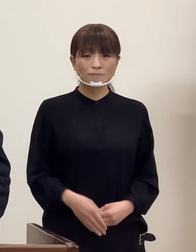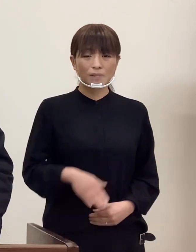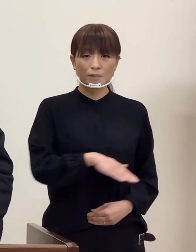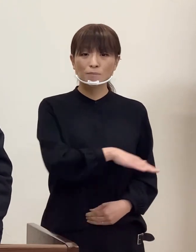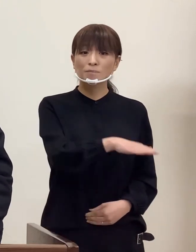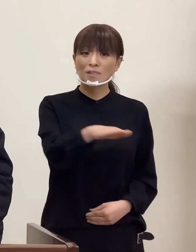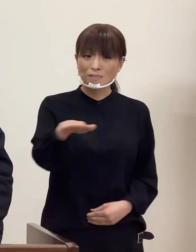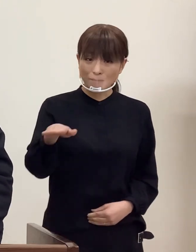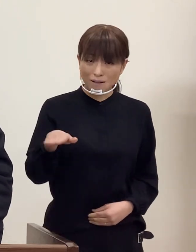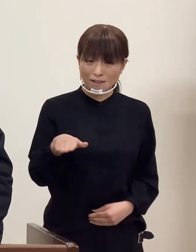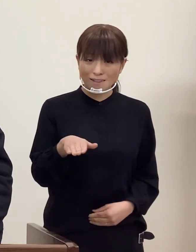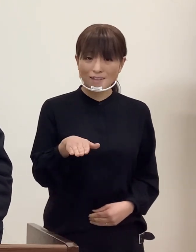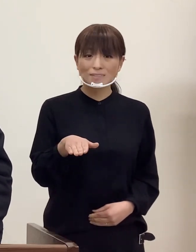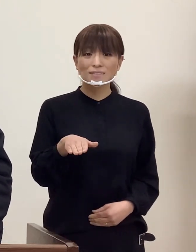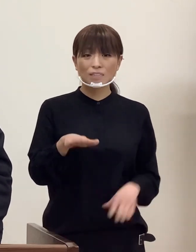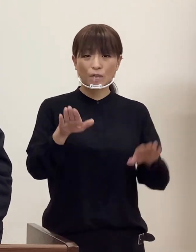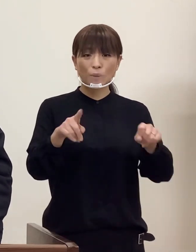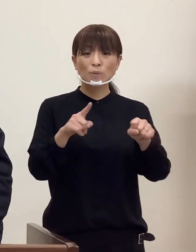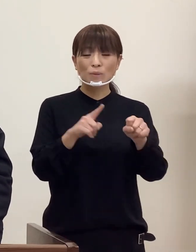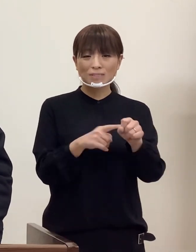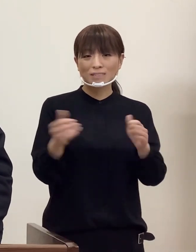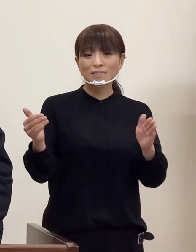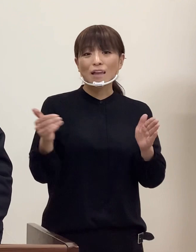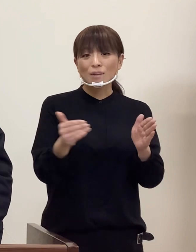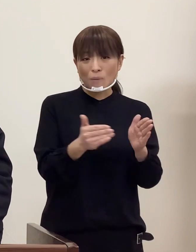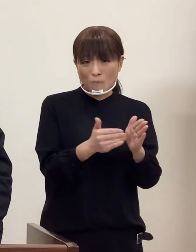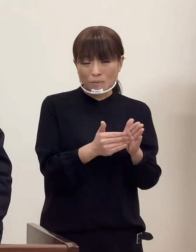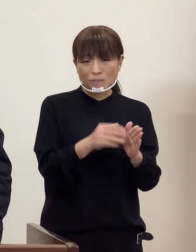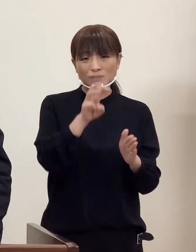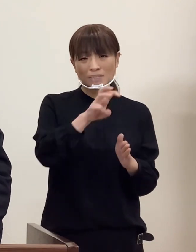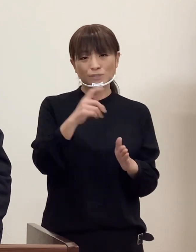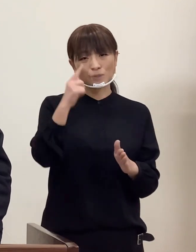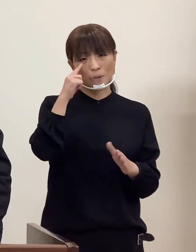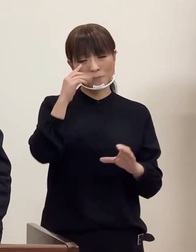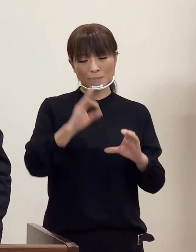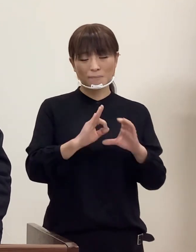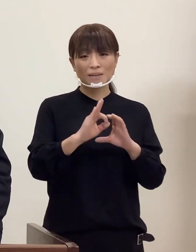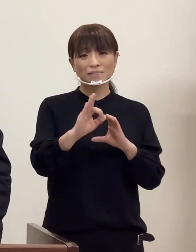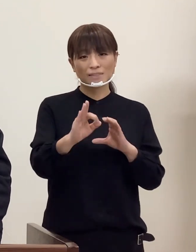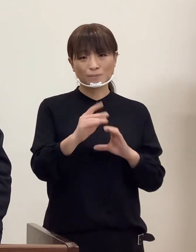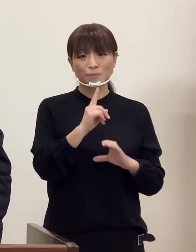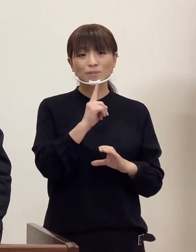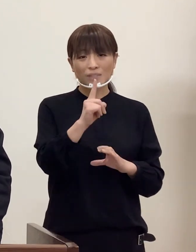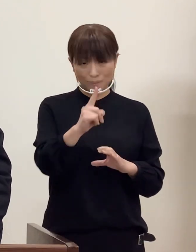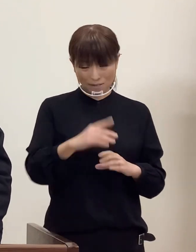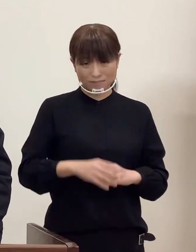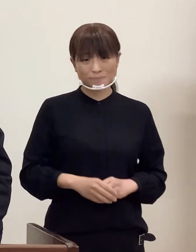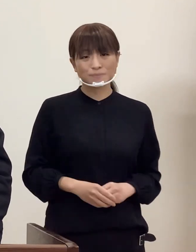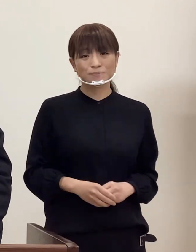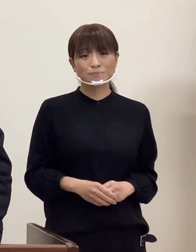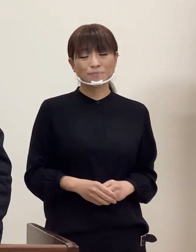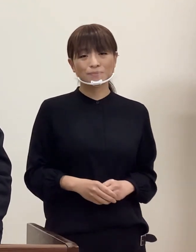皆様に、本年最後となる30回目のメッセージを申し上げます。